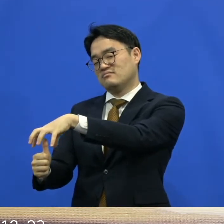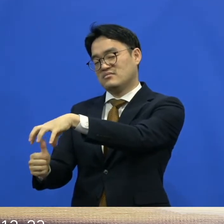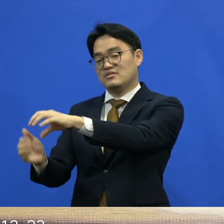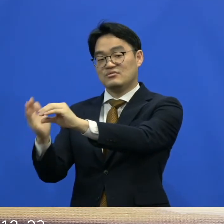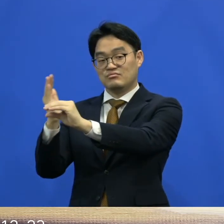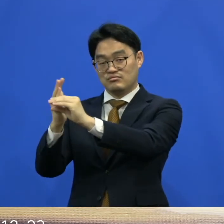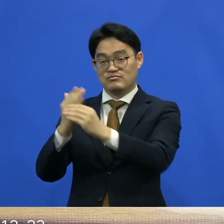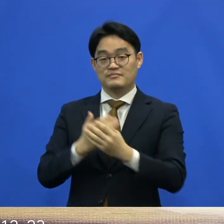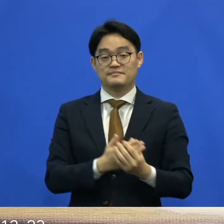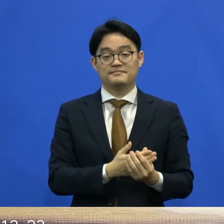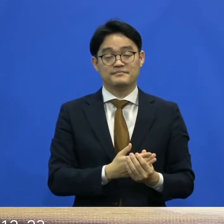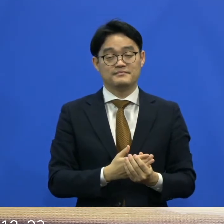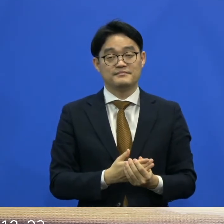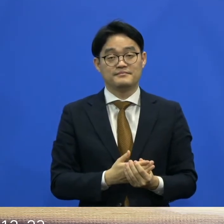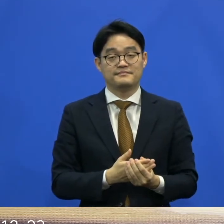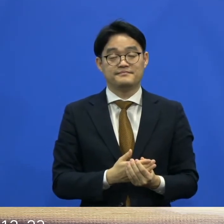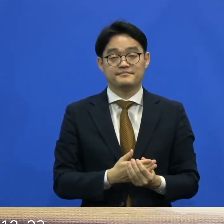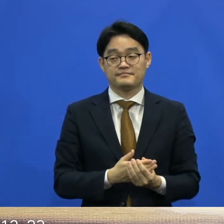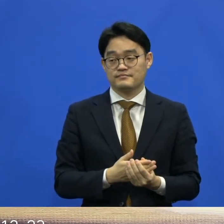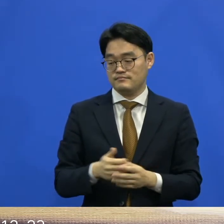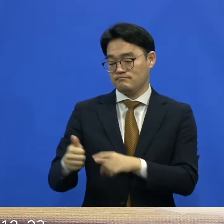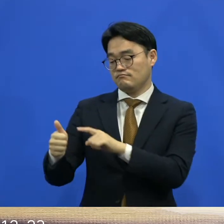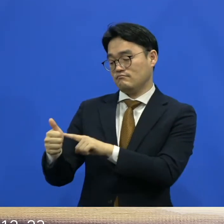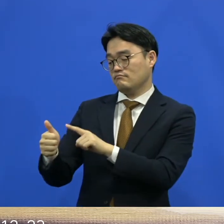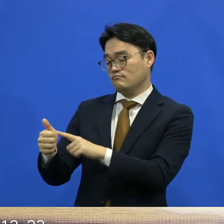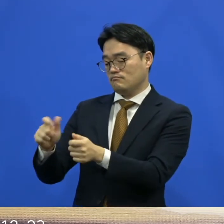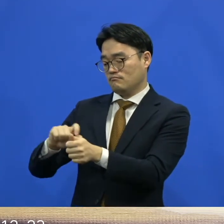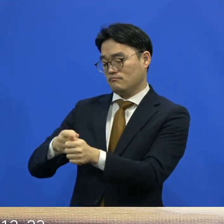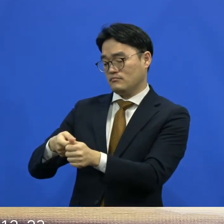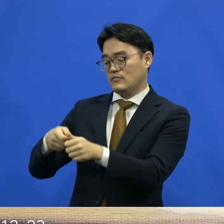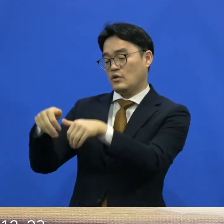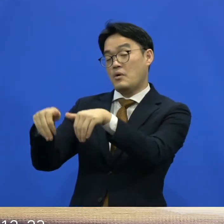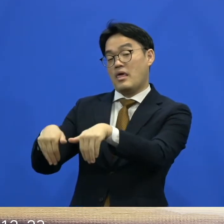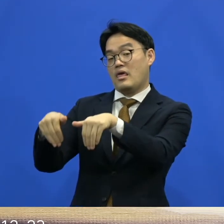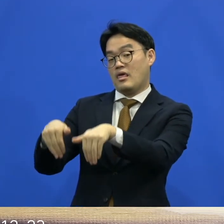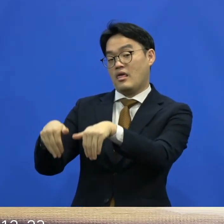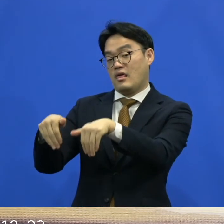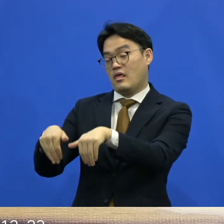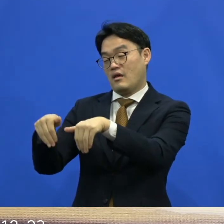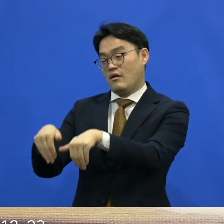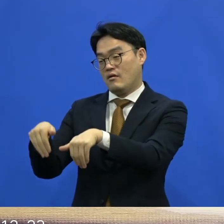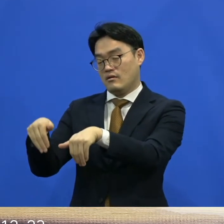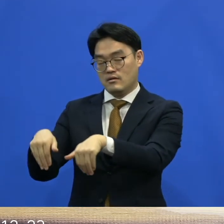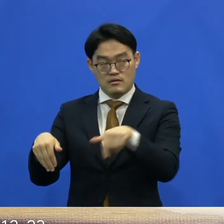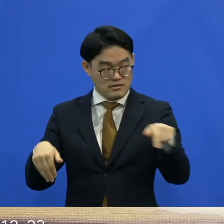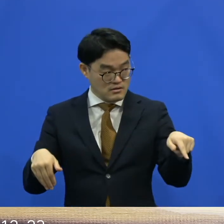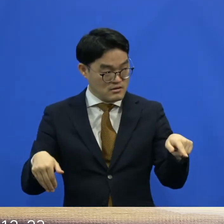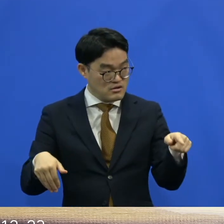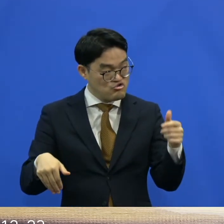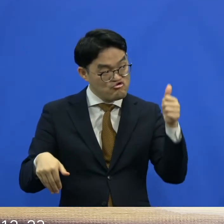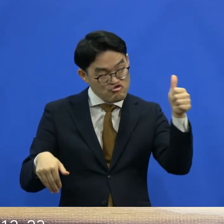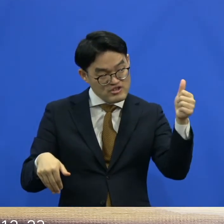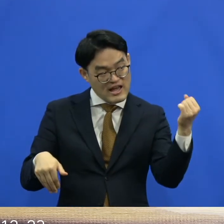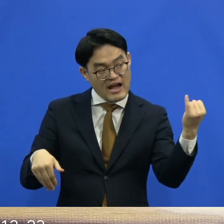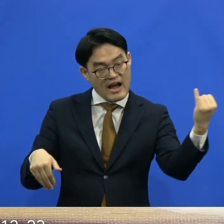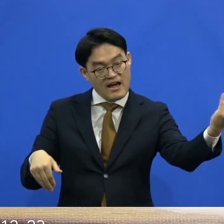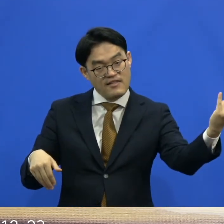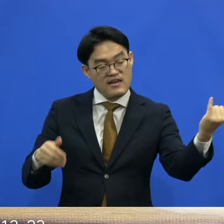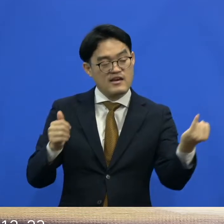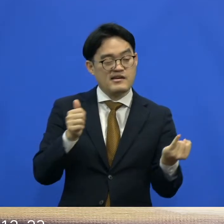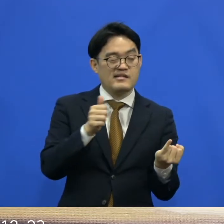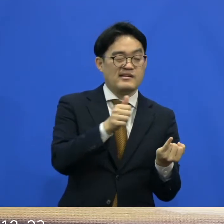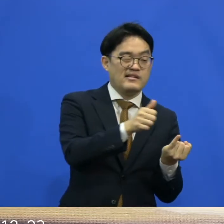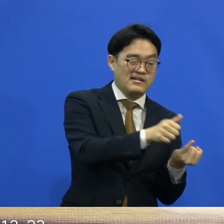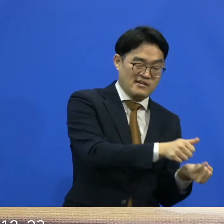여러분, 그가 노예로서 고급 관리의 아내에 대한 성추행범이라는 것은 거의